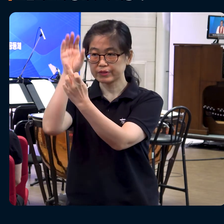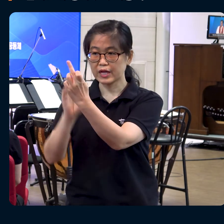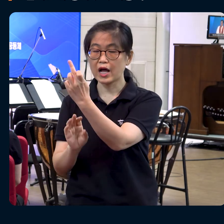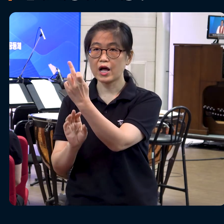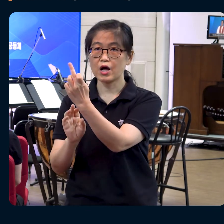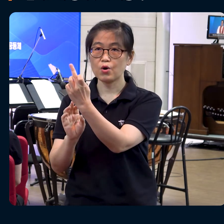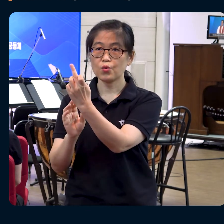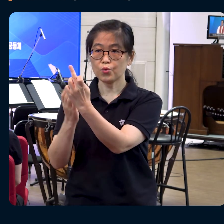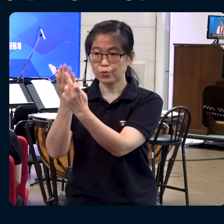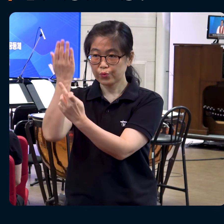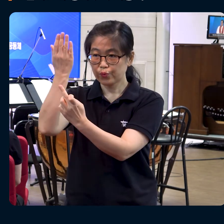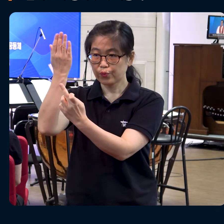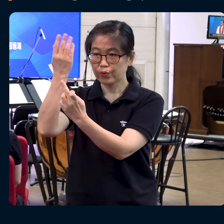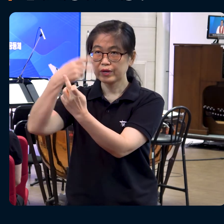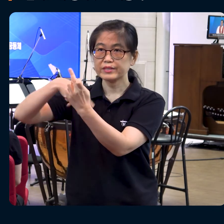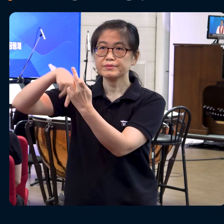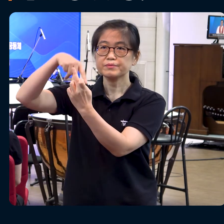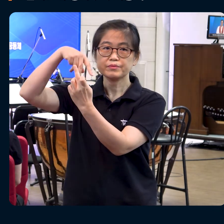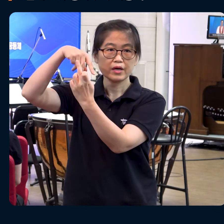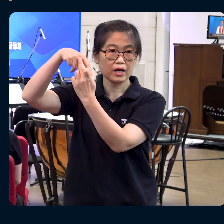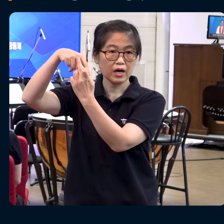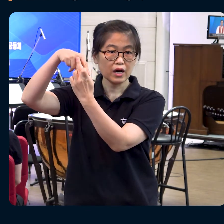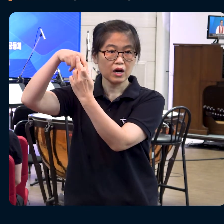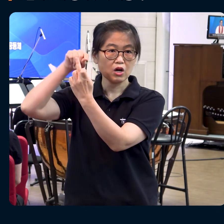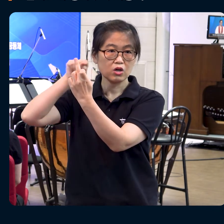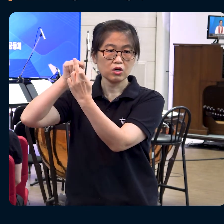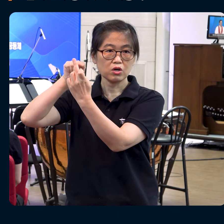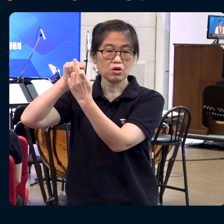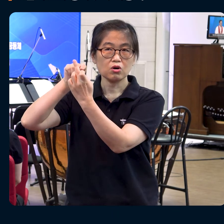갈보리산 위에 거기 서 있는 험한 십자가,